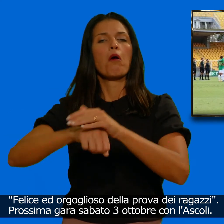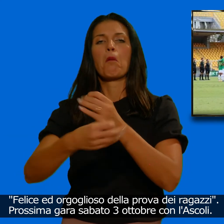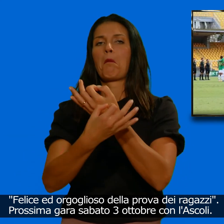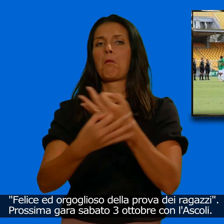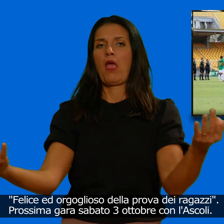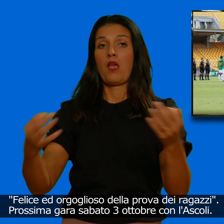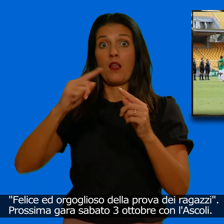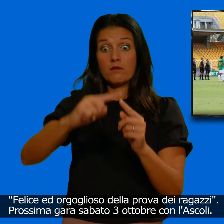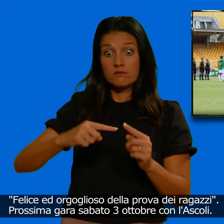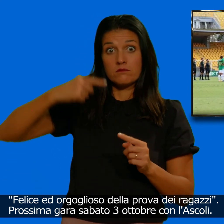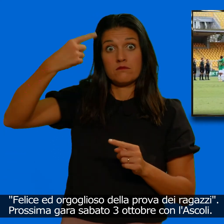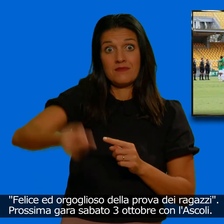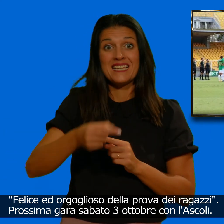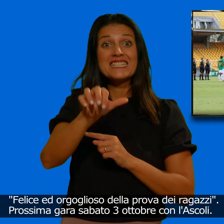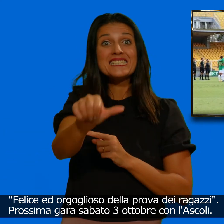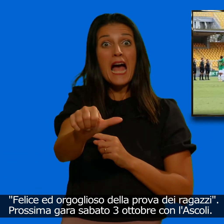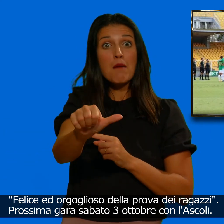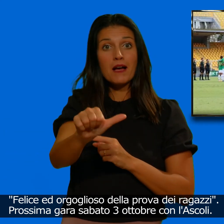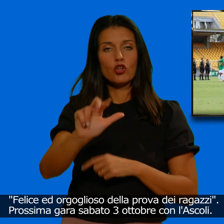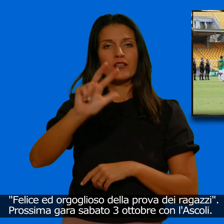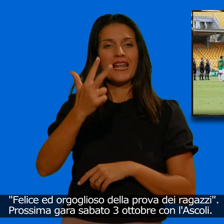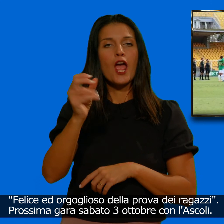sabato 3 ottobre con l'ascoli